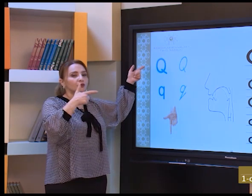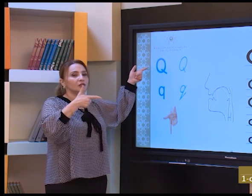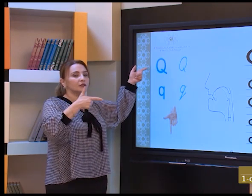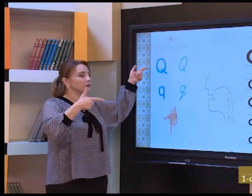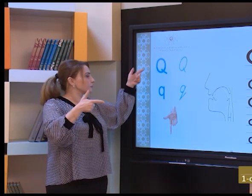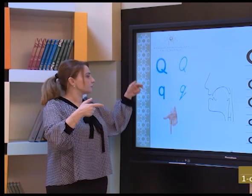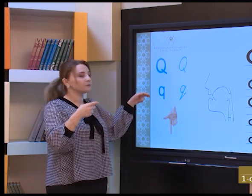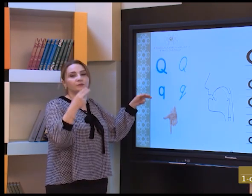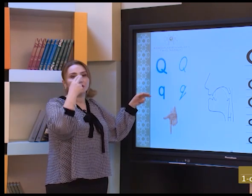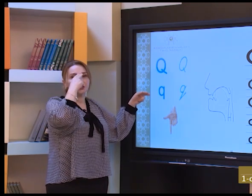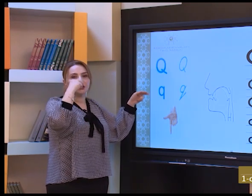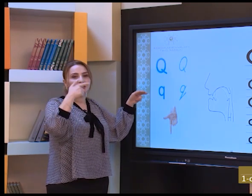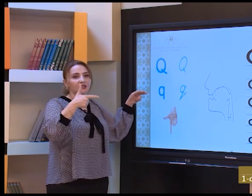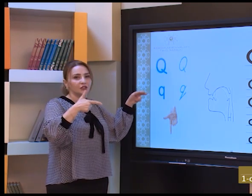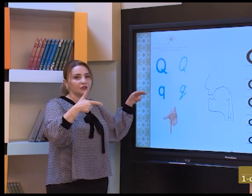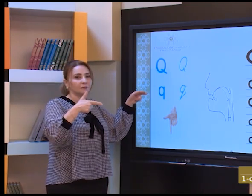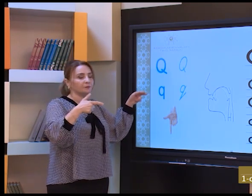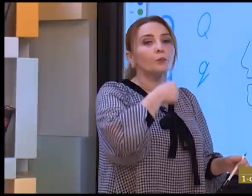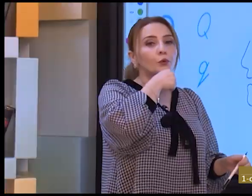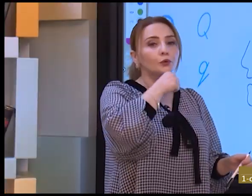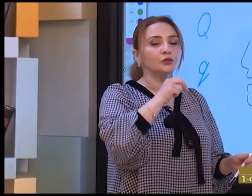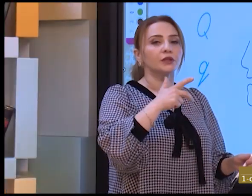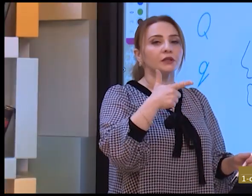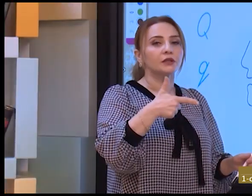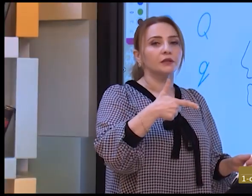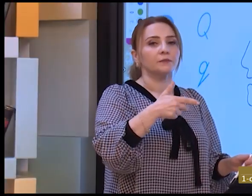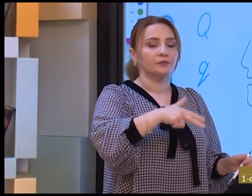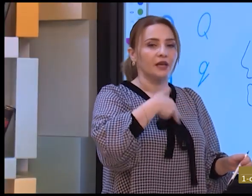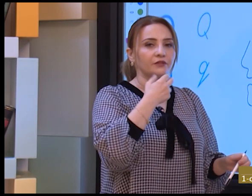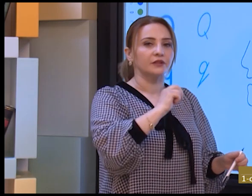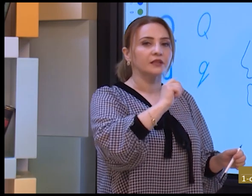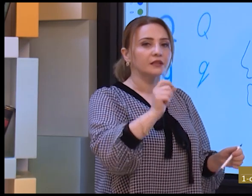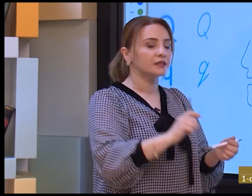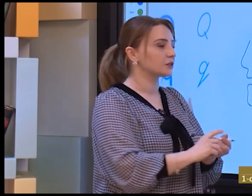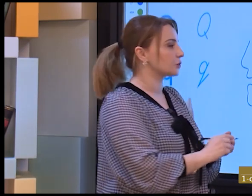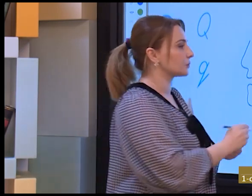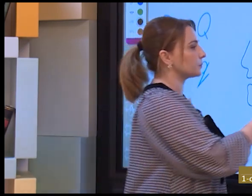Q, kiçik Q. Böyük Q hərfinin yazılışı.